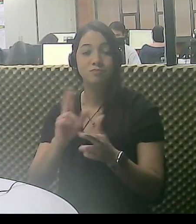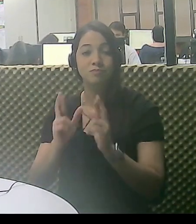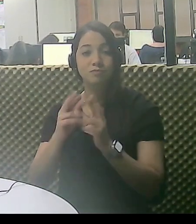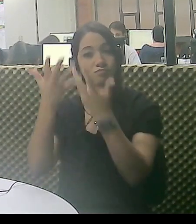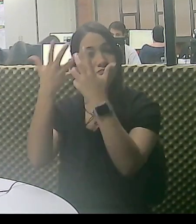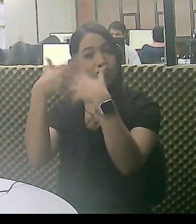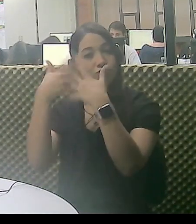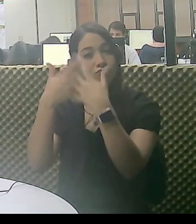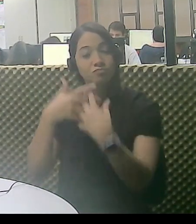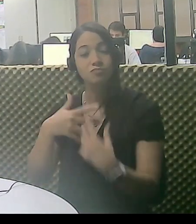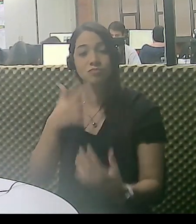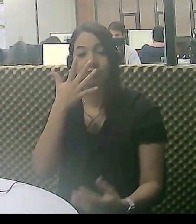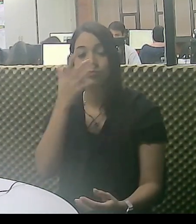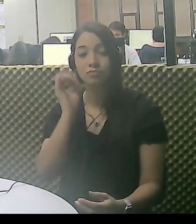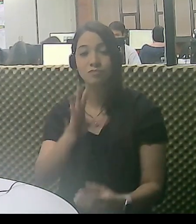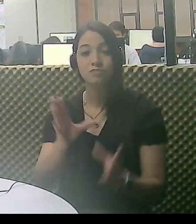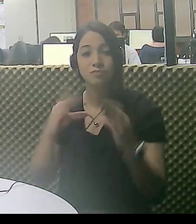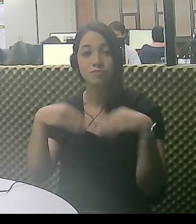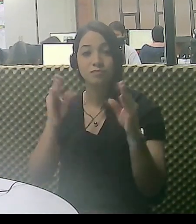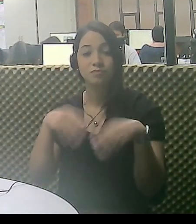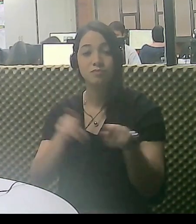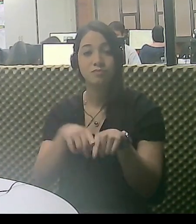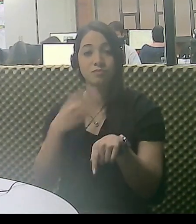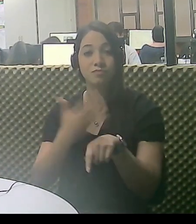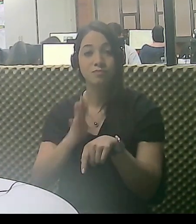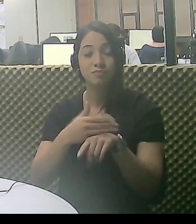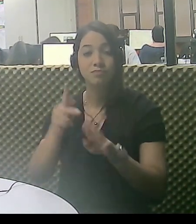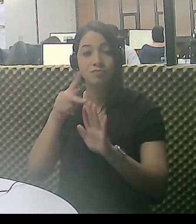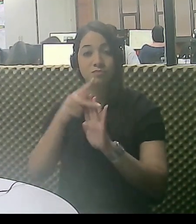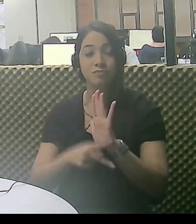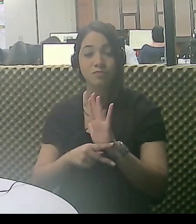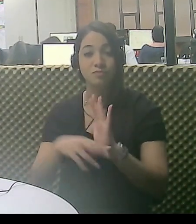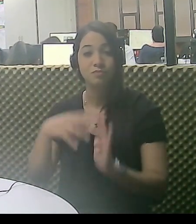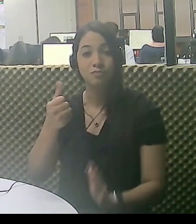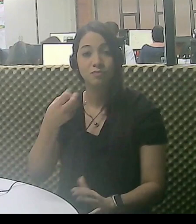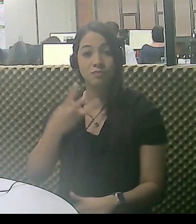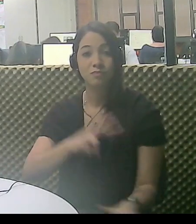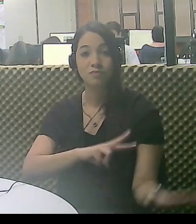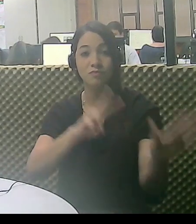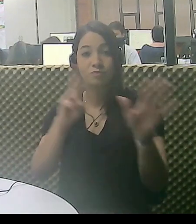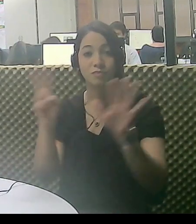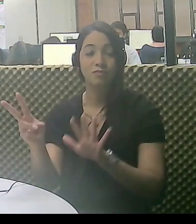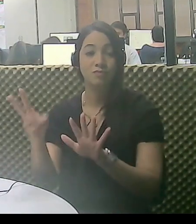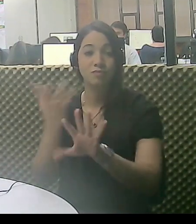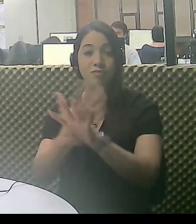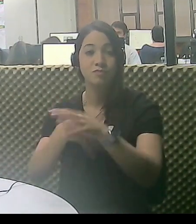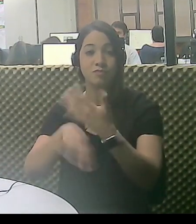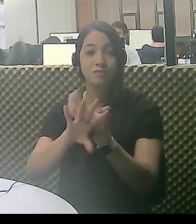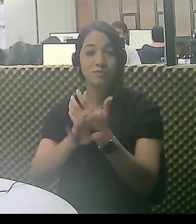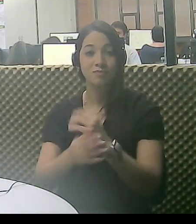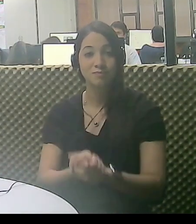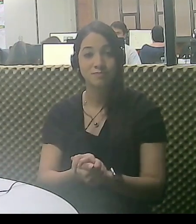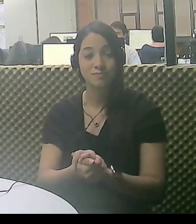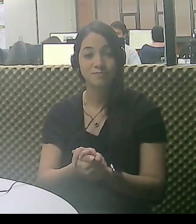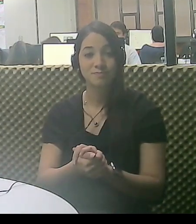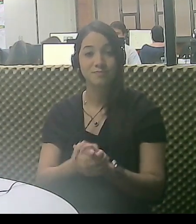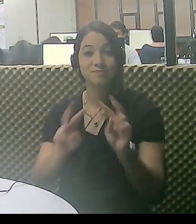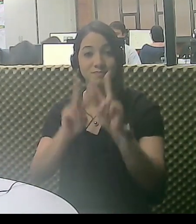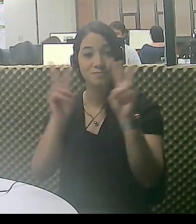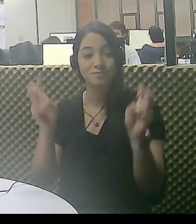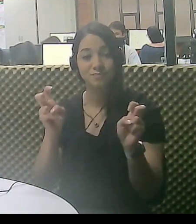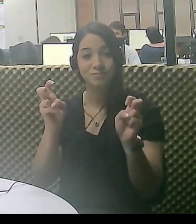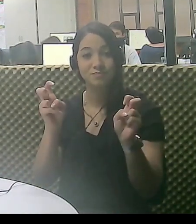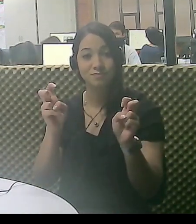da poluição plástica e foi mais uma atividade da programação da 13ª Semana do Meio Ambiente. Com o tema